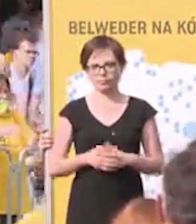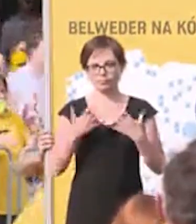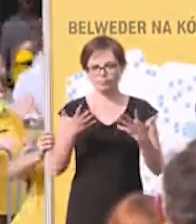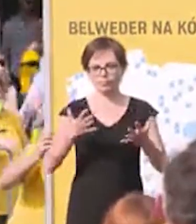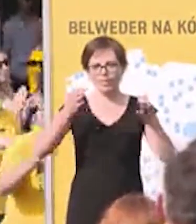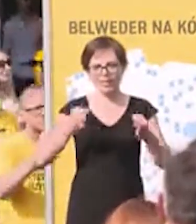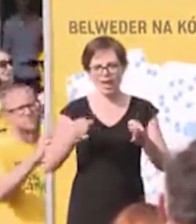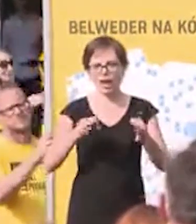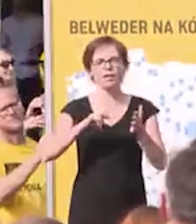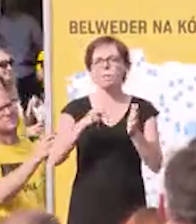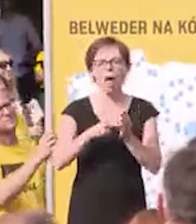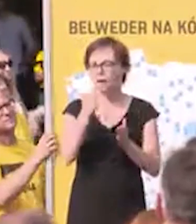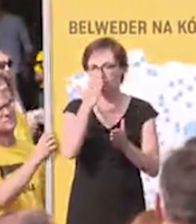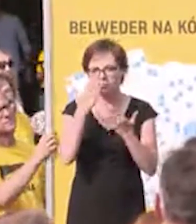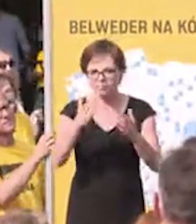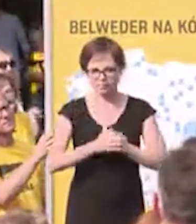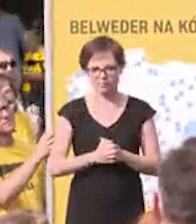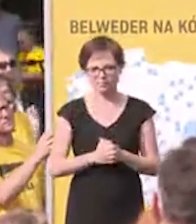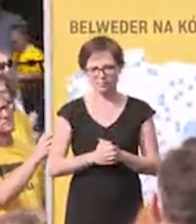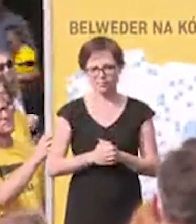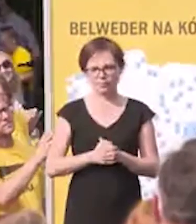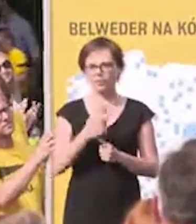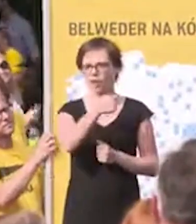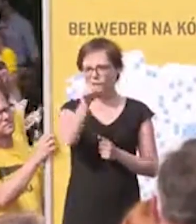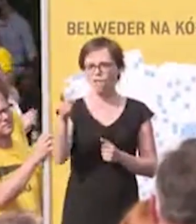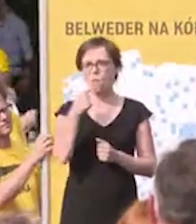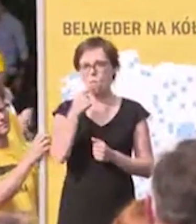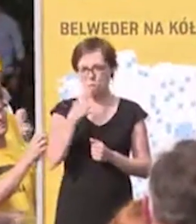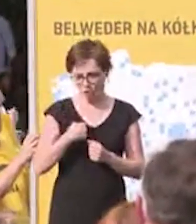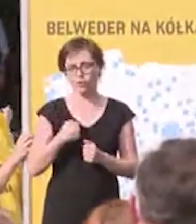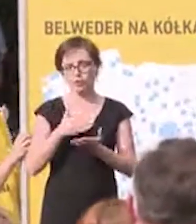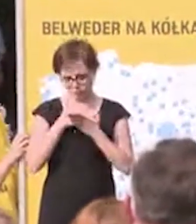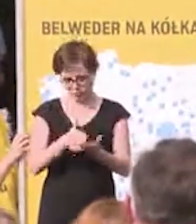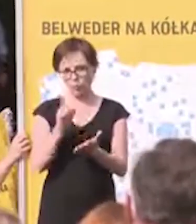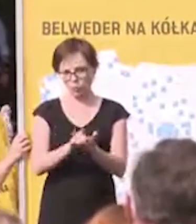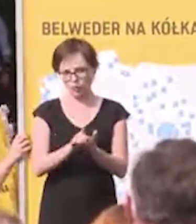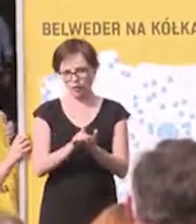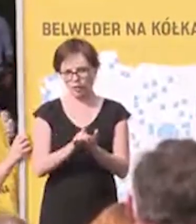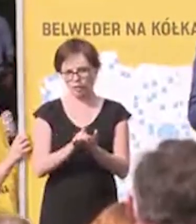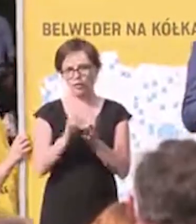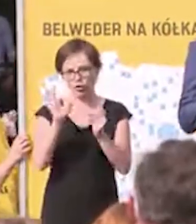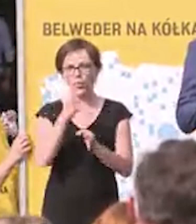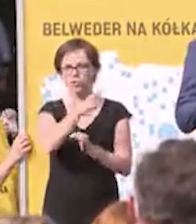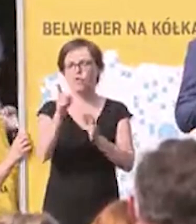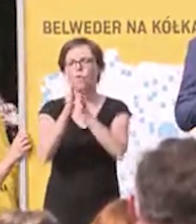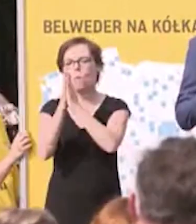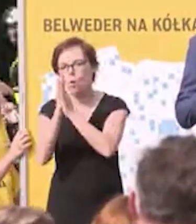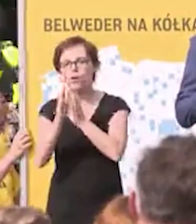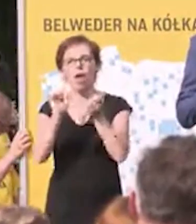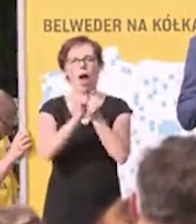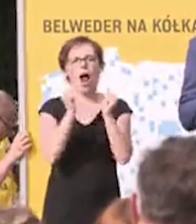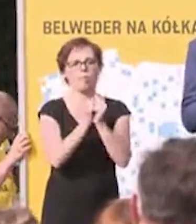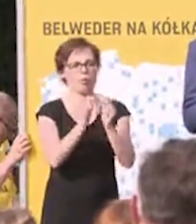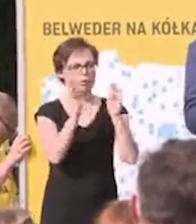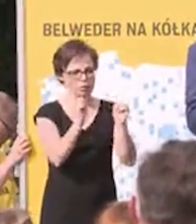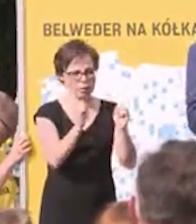A teraz jest taki plan. Ja, powiedzieliście, że damy radę. To módlcie się albo trzymajcie kciuki,